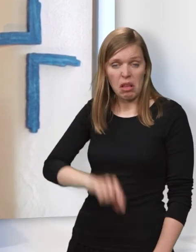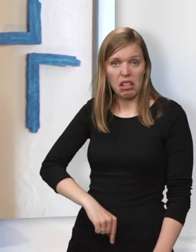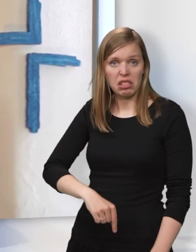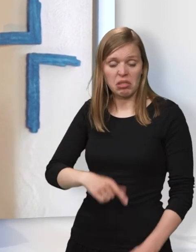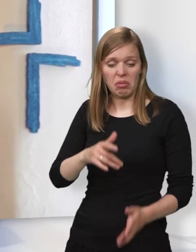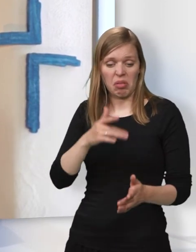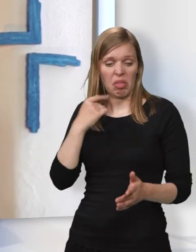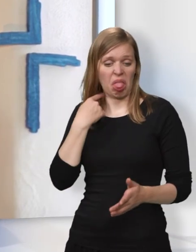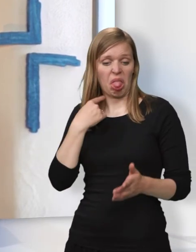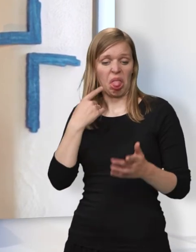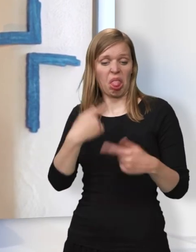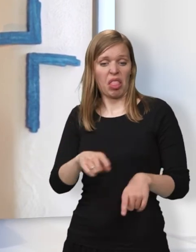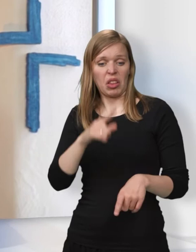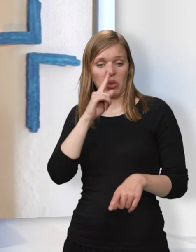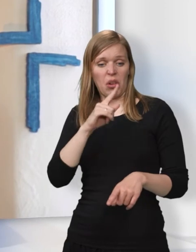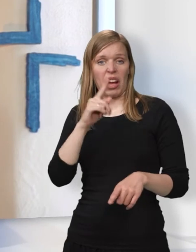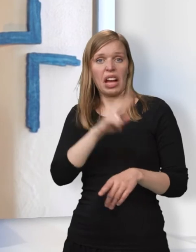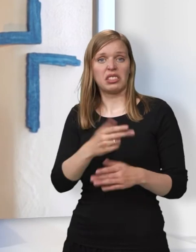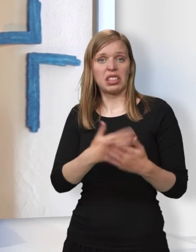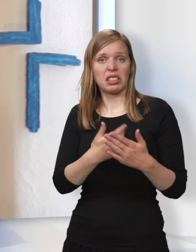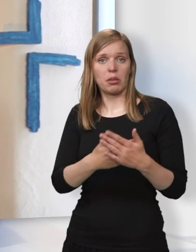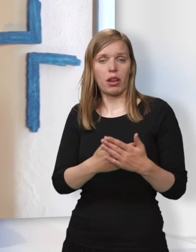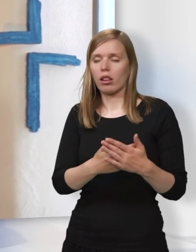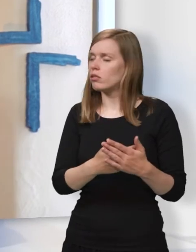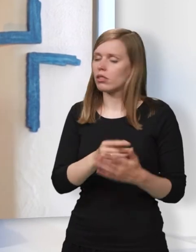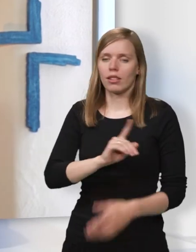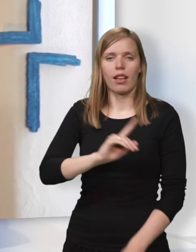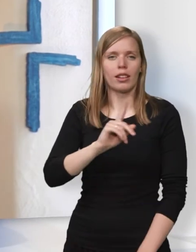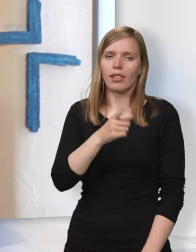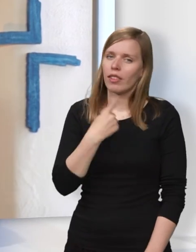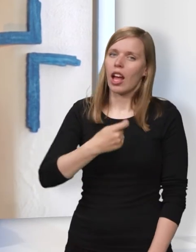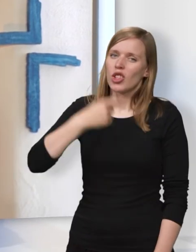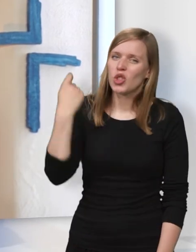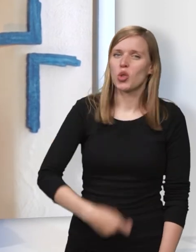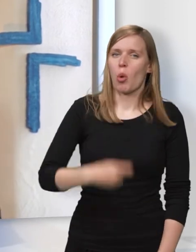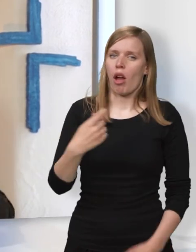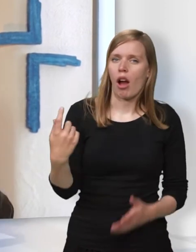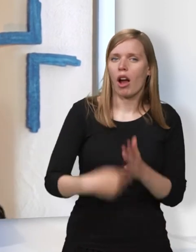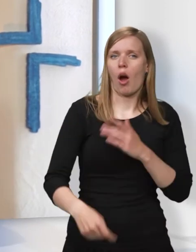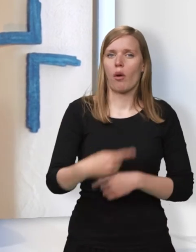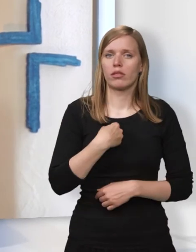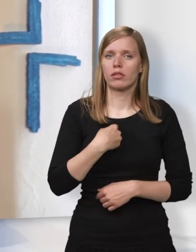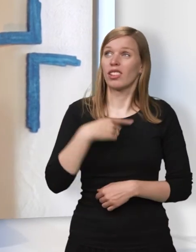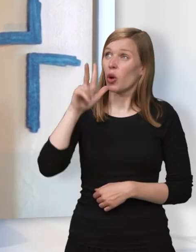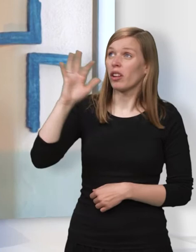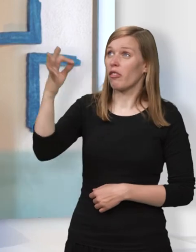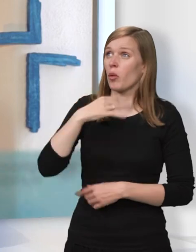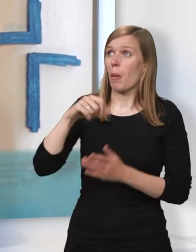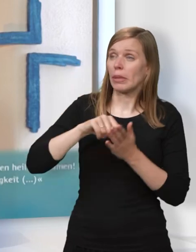schäbiges Ansichtsexemplar Gottes. Wir sind teuer erkauft. Er hat für uns bezahlt. Wir sind sein